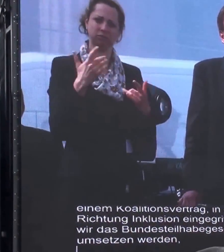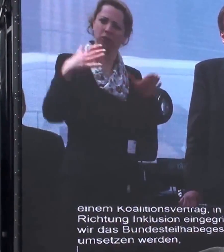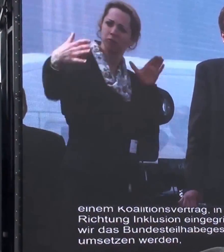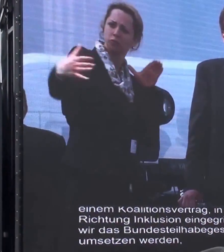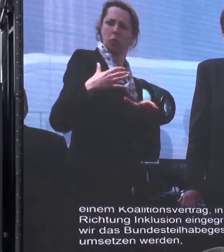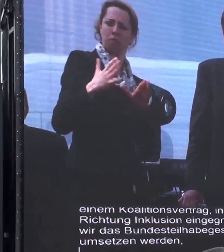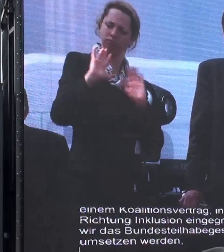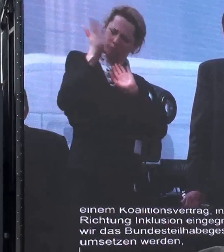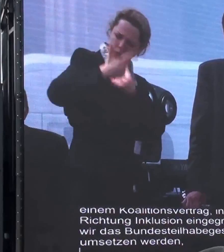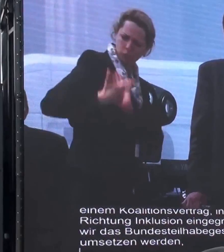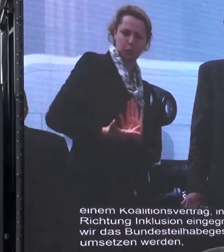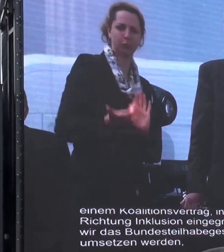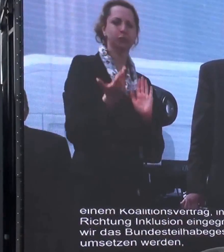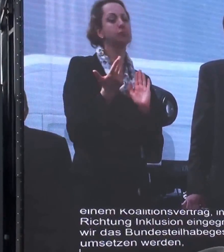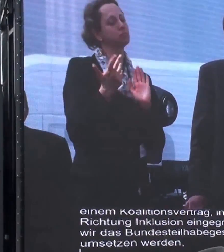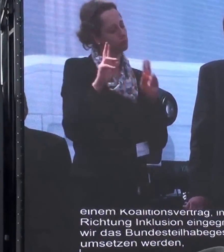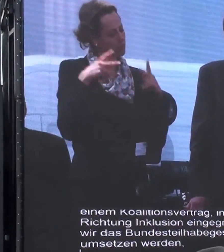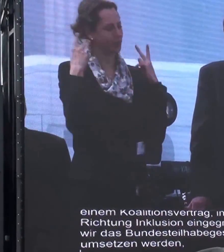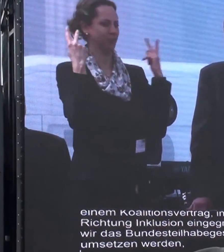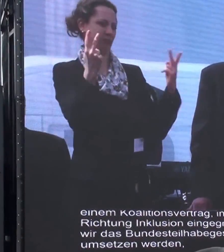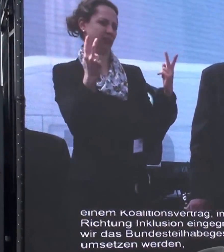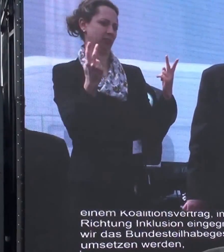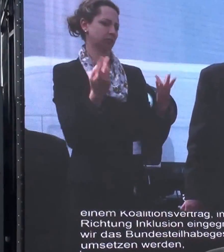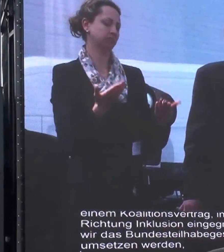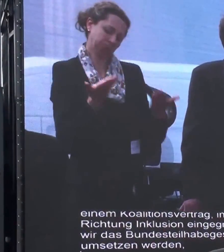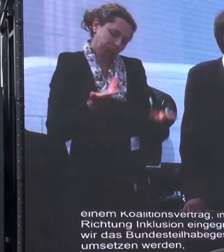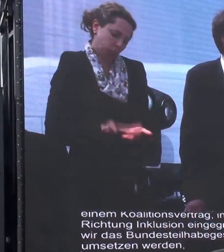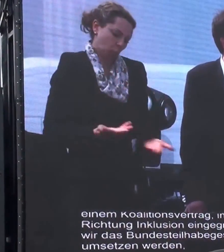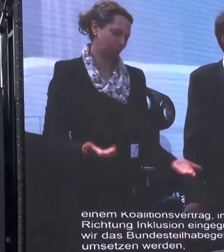zu messen haben, das ist die Botschaft, die von hier aus ausgeht.